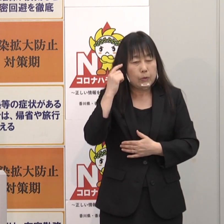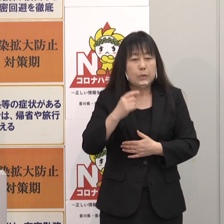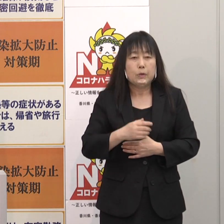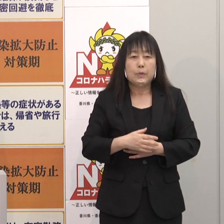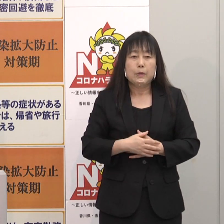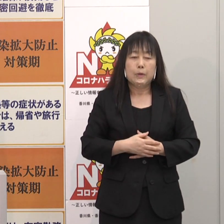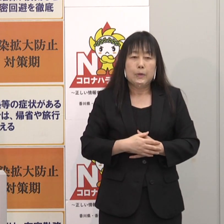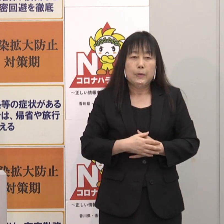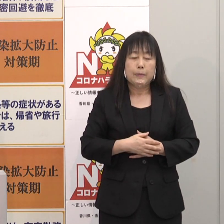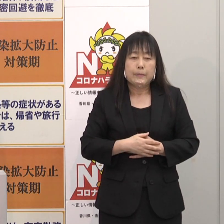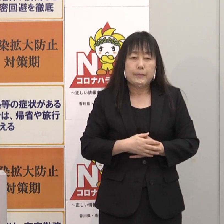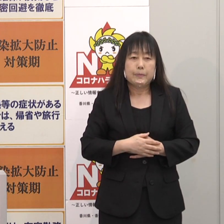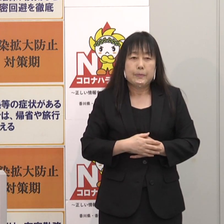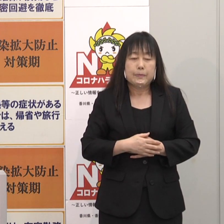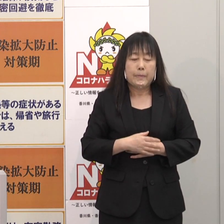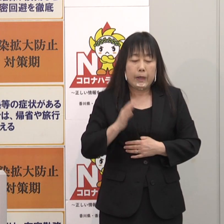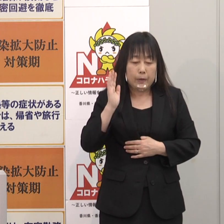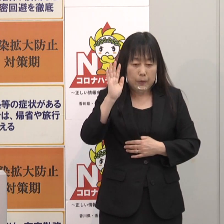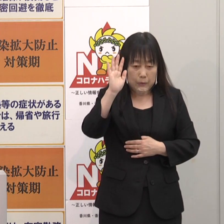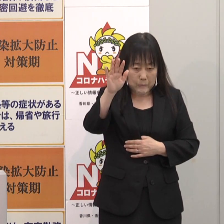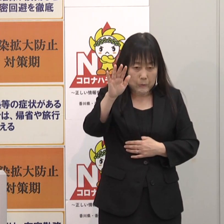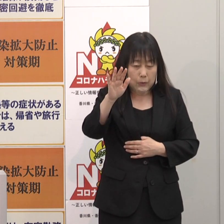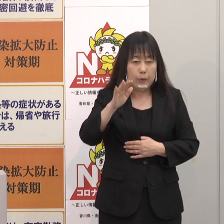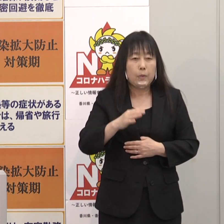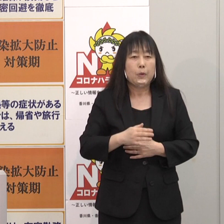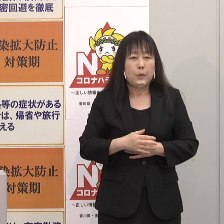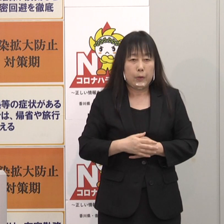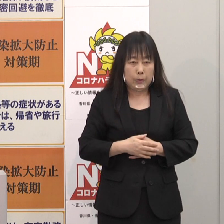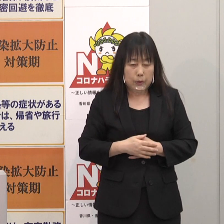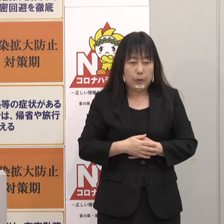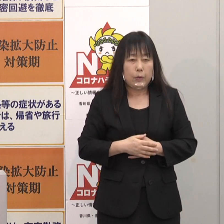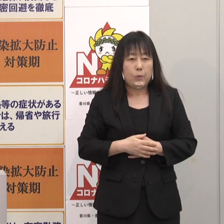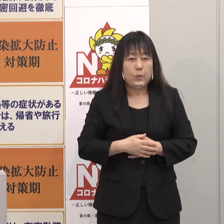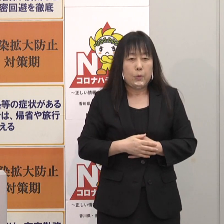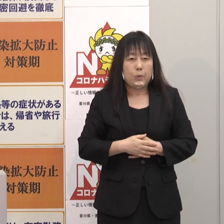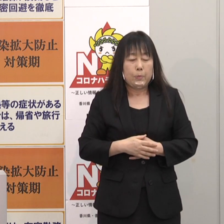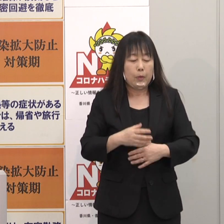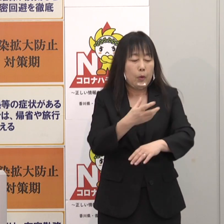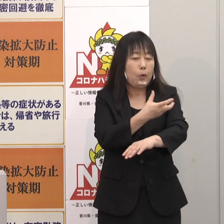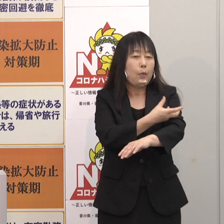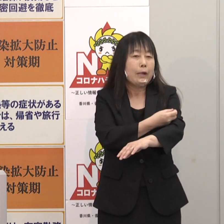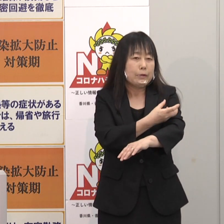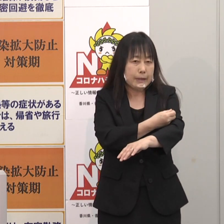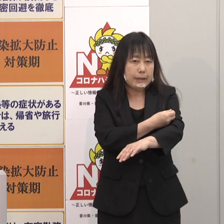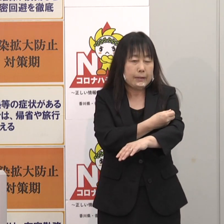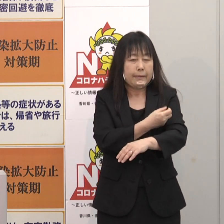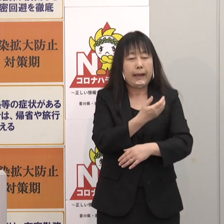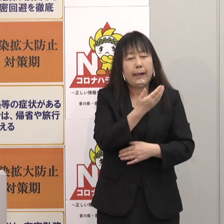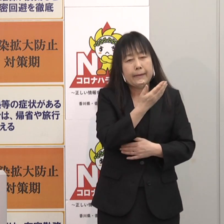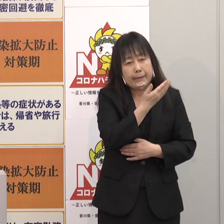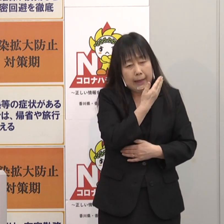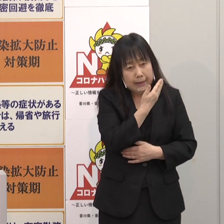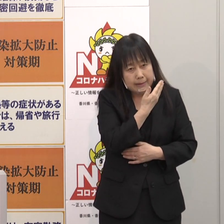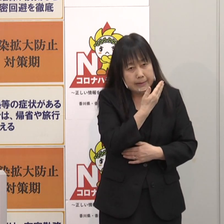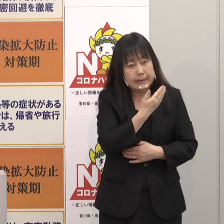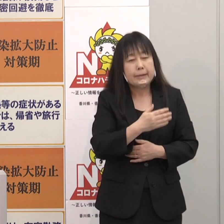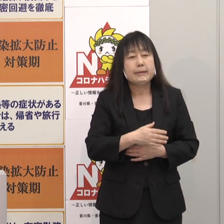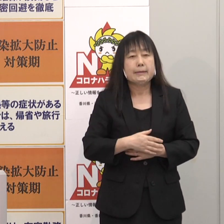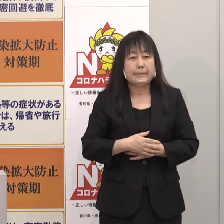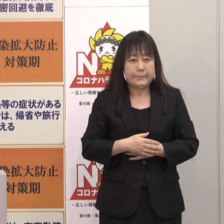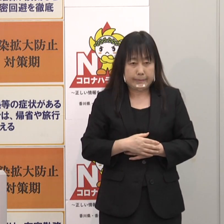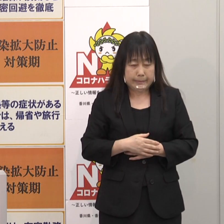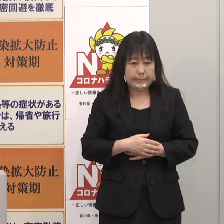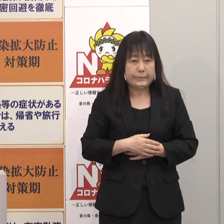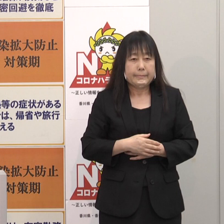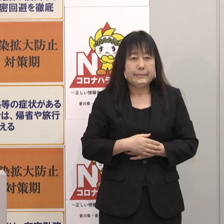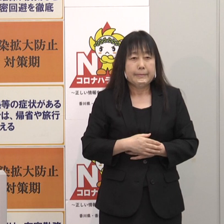ね、まあ、これも貴重なワクチンモデルナにしてもですね、世界的には本当に貴重なワク